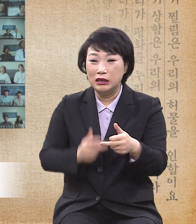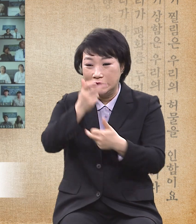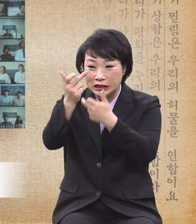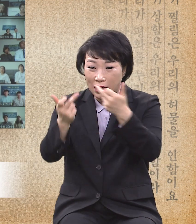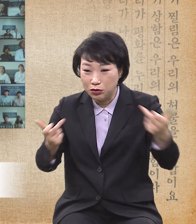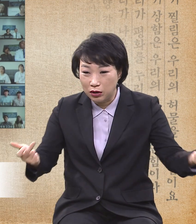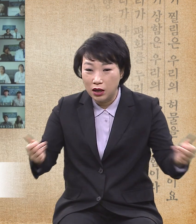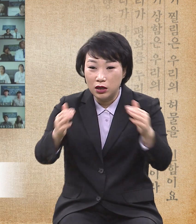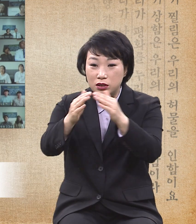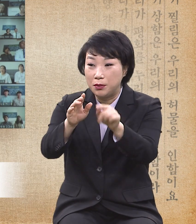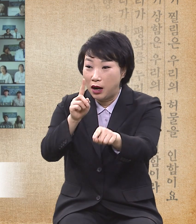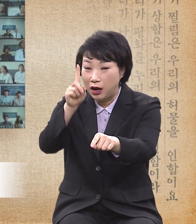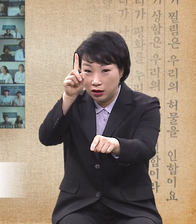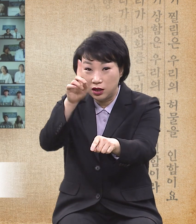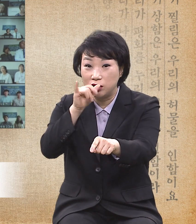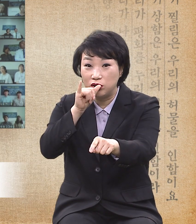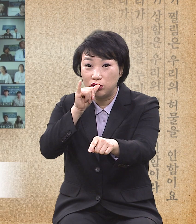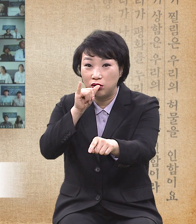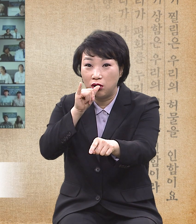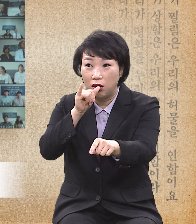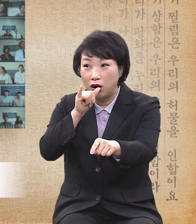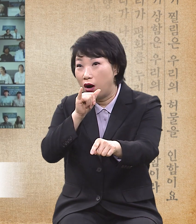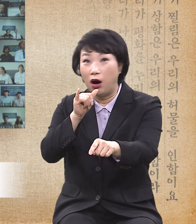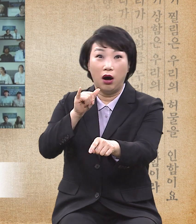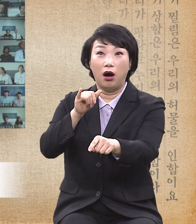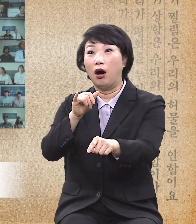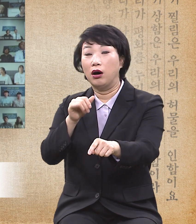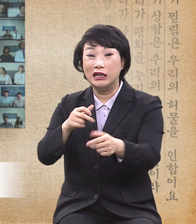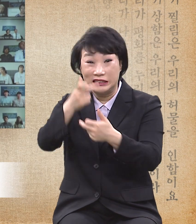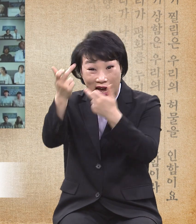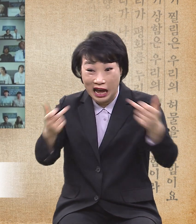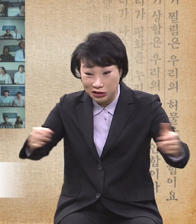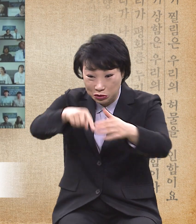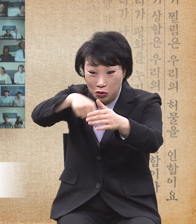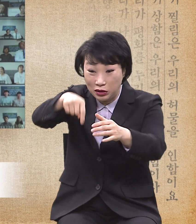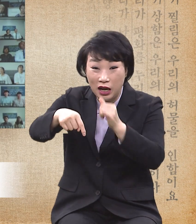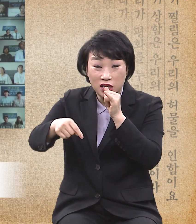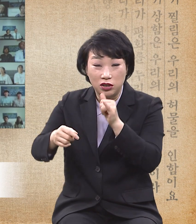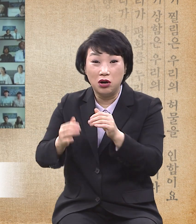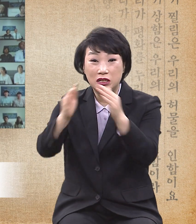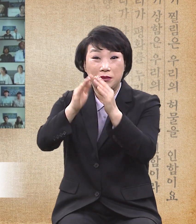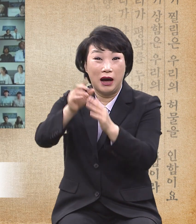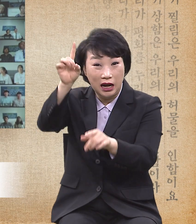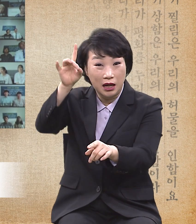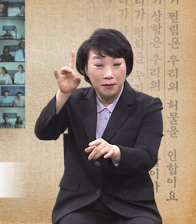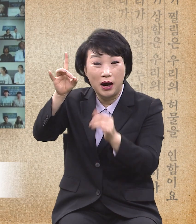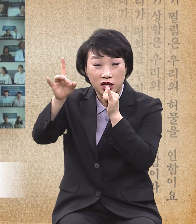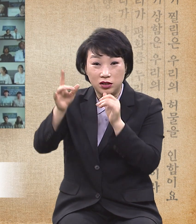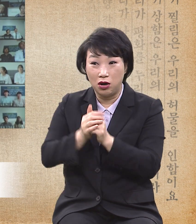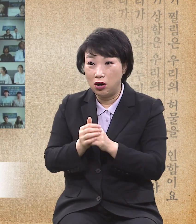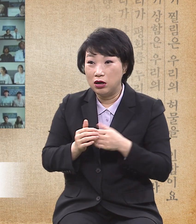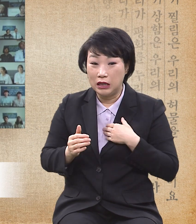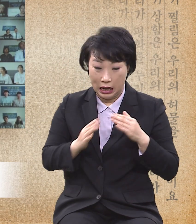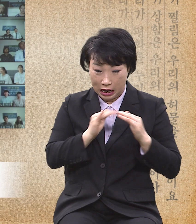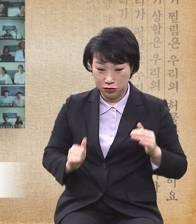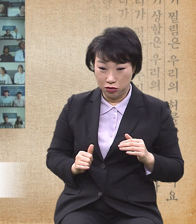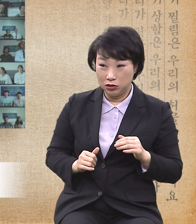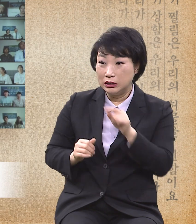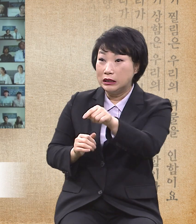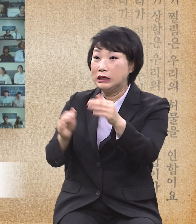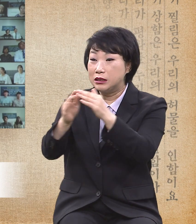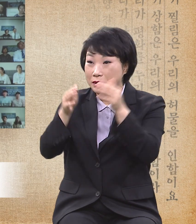산속에 집이 한 칸 있었어요. 산 속에 있었던 집입니다. 그 집을 향해서 우리 가족이